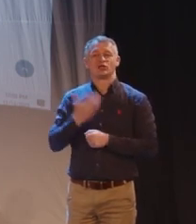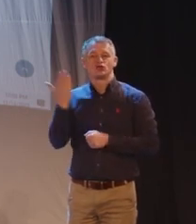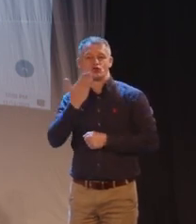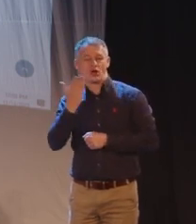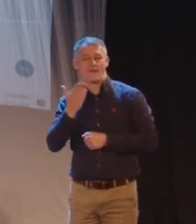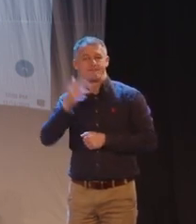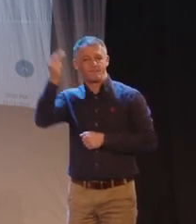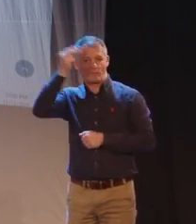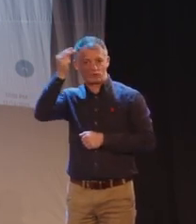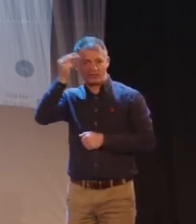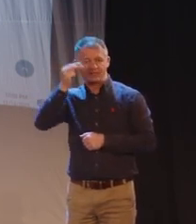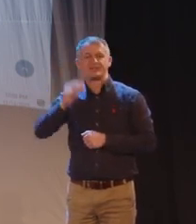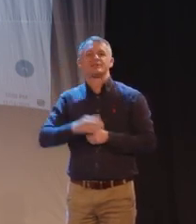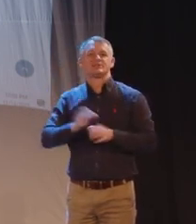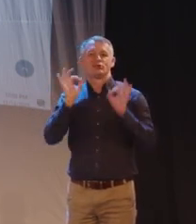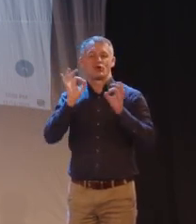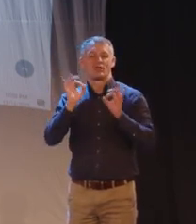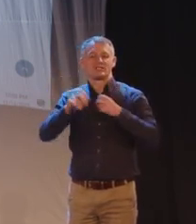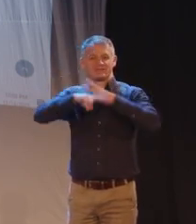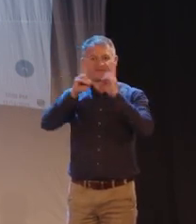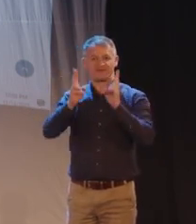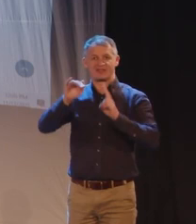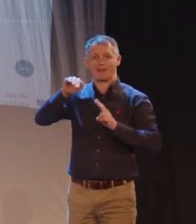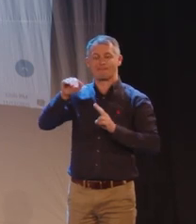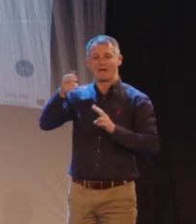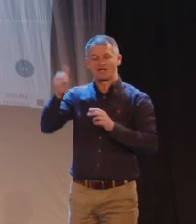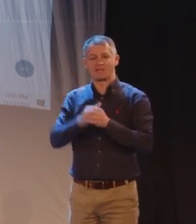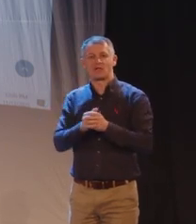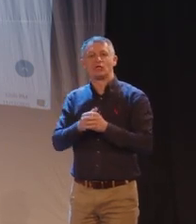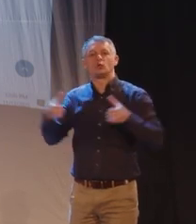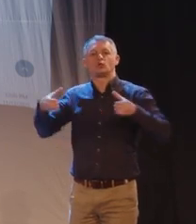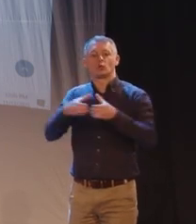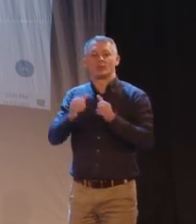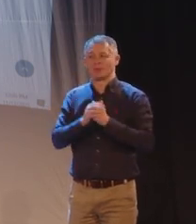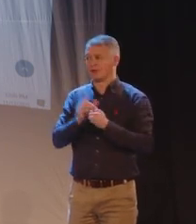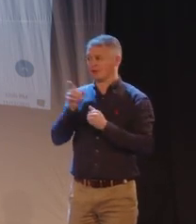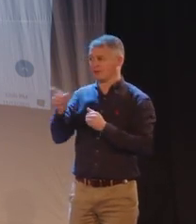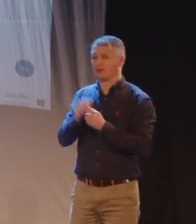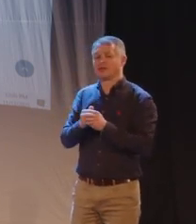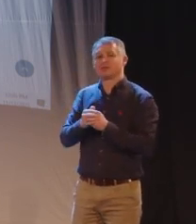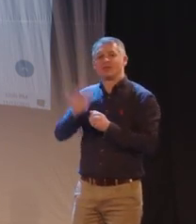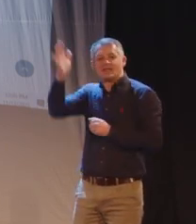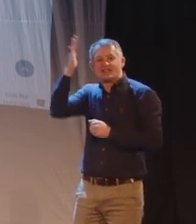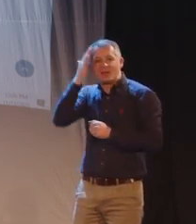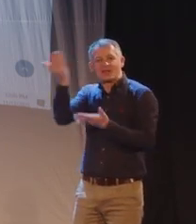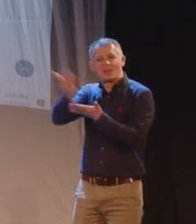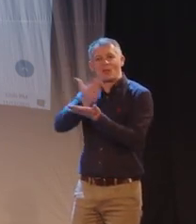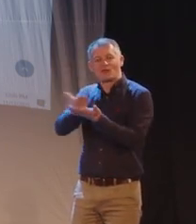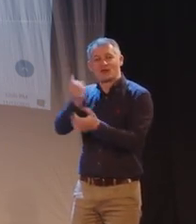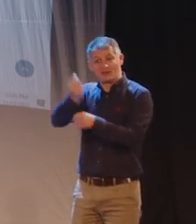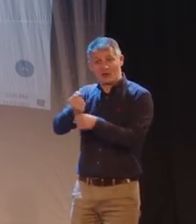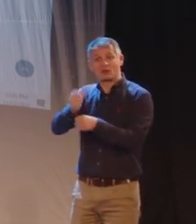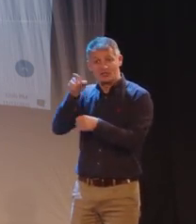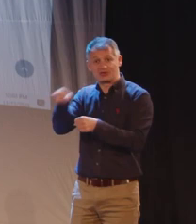Auz Sfânta Maria din trupa Necuvinte, un spectacol inspirat de poveștile create în cadrul